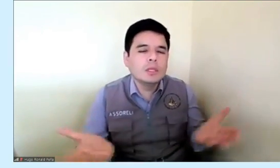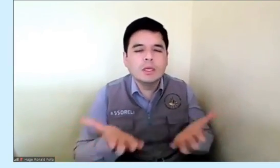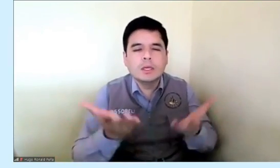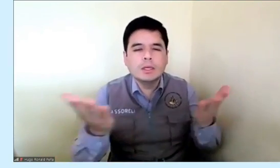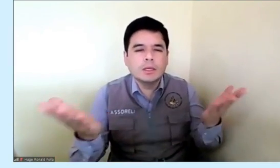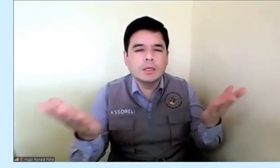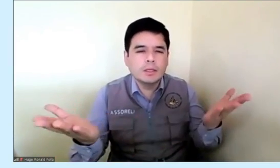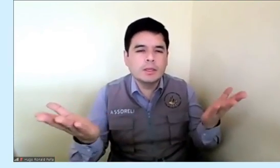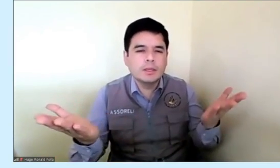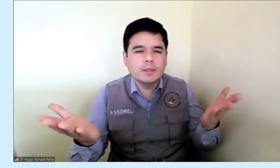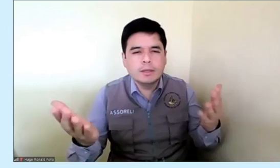¿Dónde